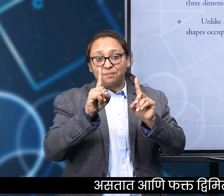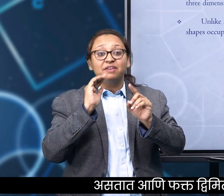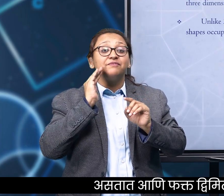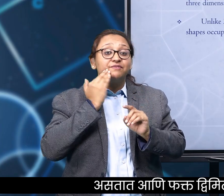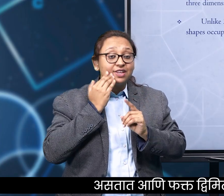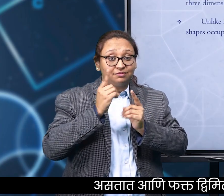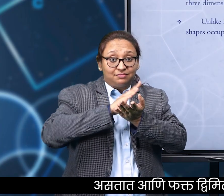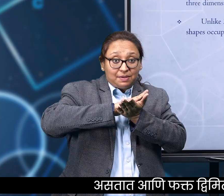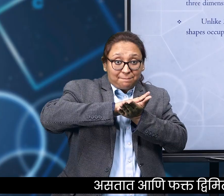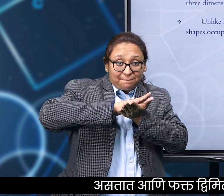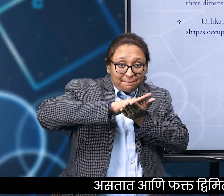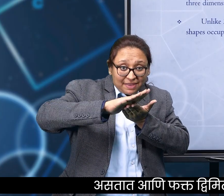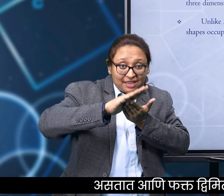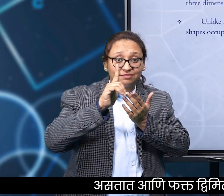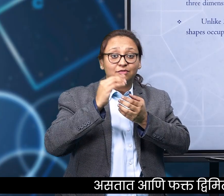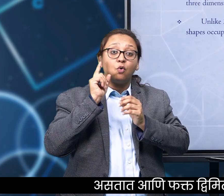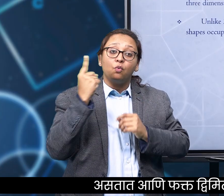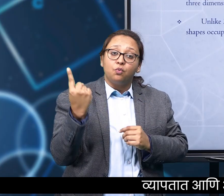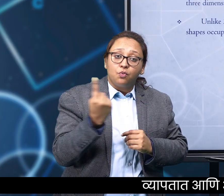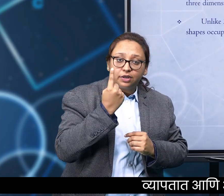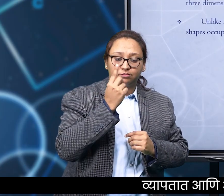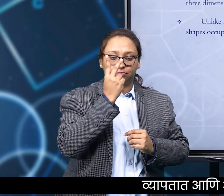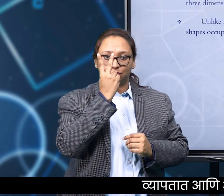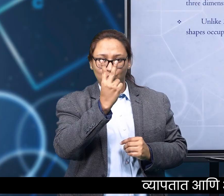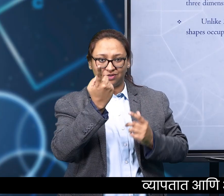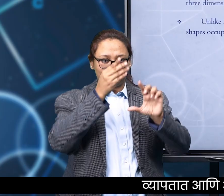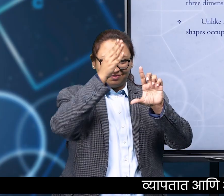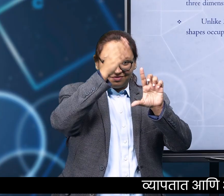द्विमितीय असतात. 3D आकार जागा व्यापतात आणि आकारमान असतात.